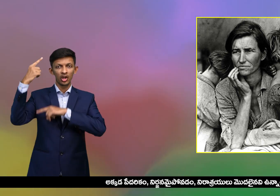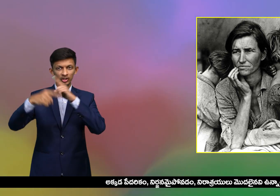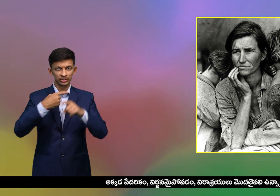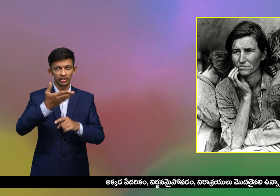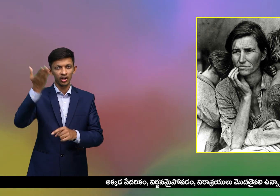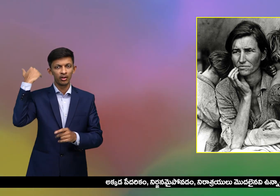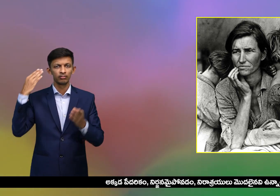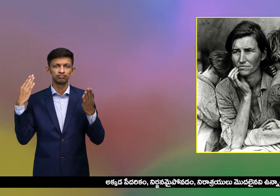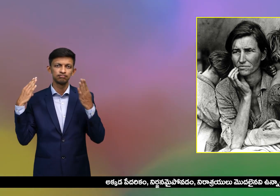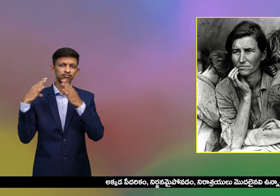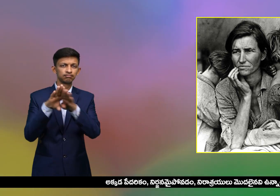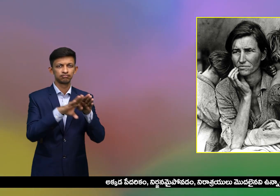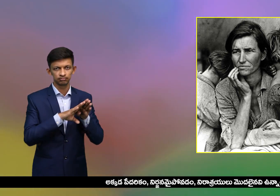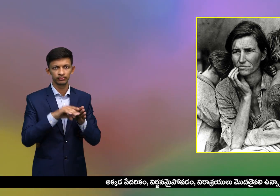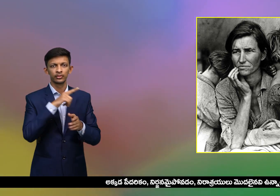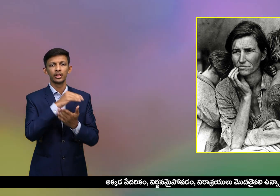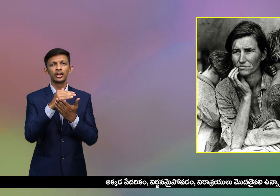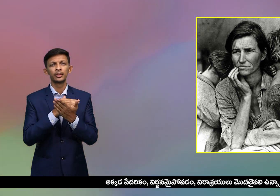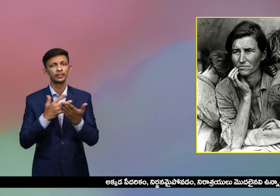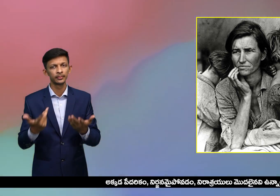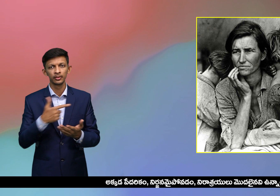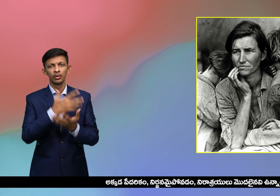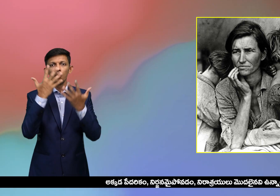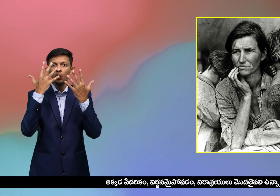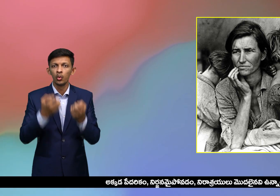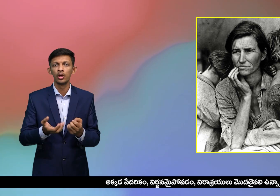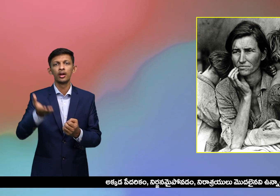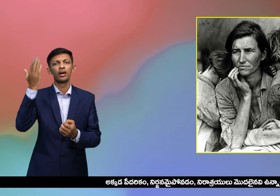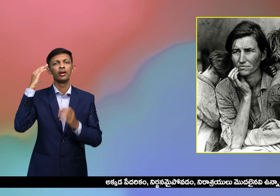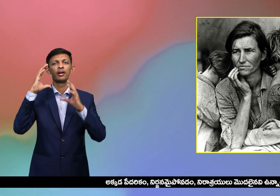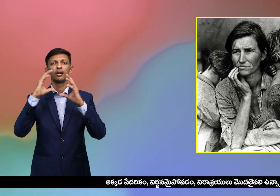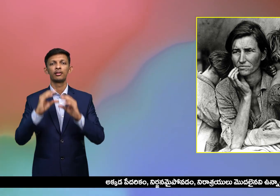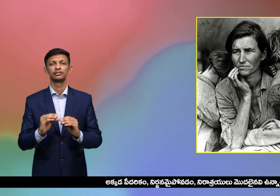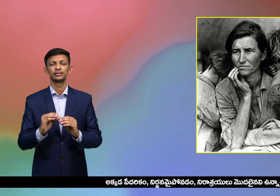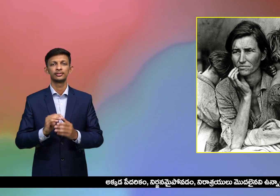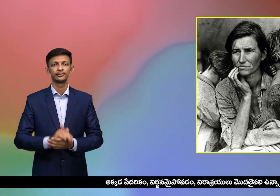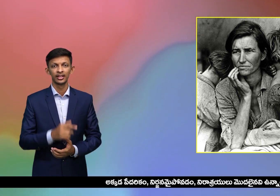అక్కడ పేదరికం, నిర్జనమైపోవడం, నిరాశ్రయులు మొదలైనవి ఉన్నాయి.